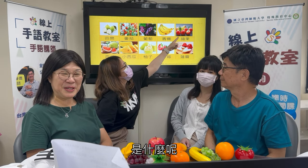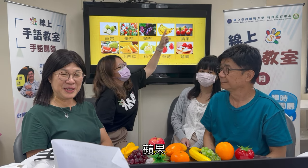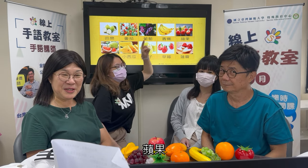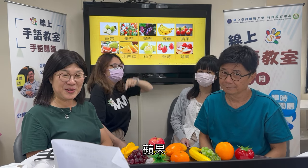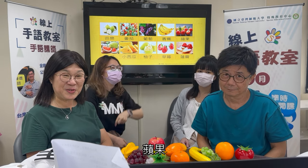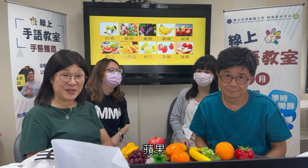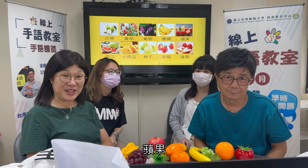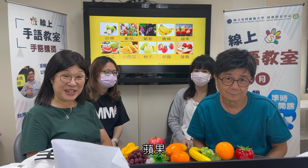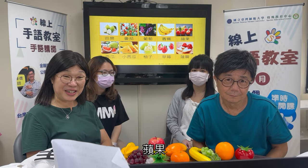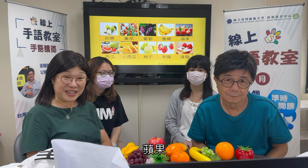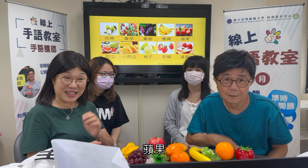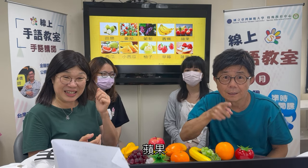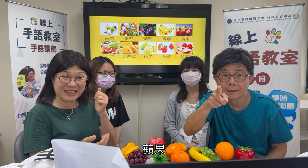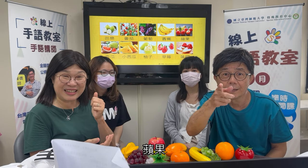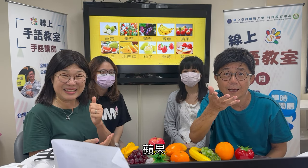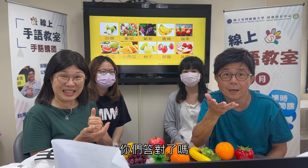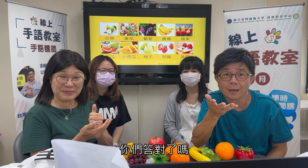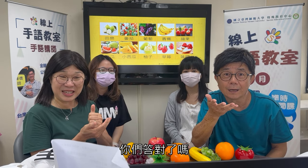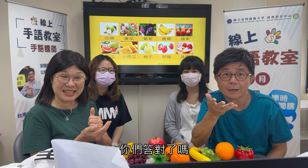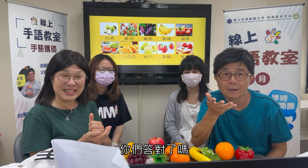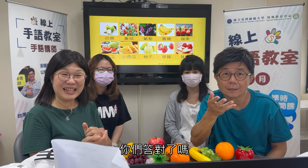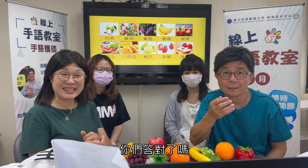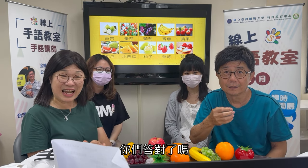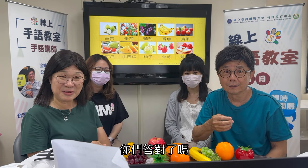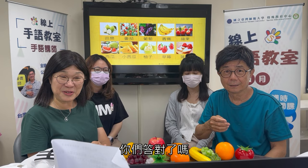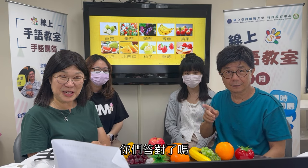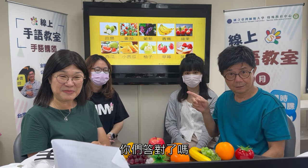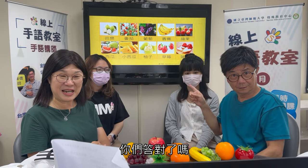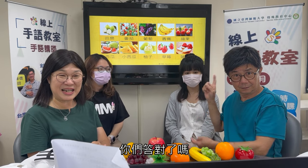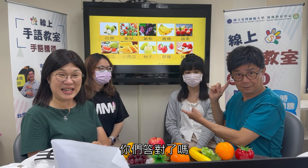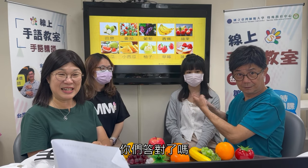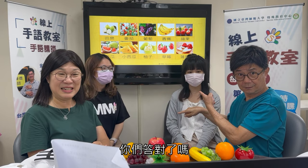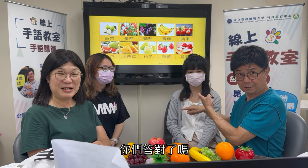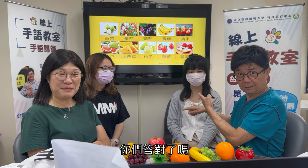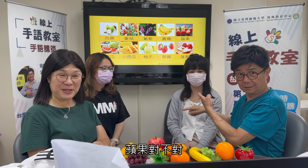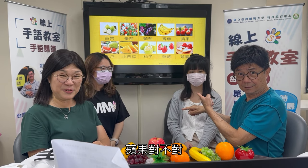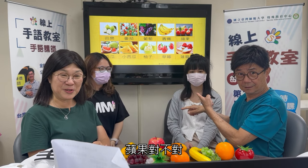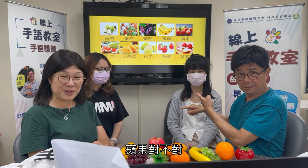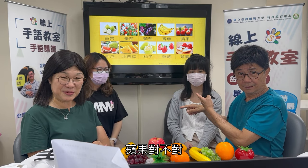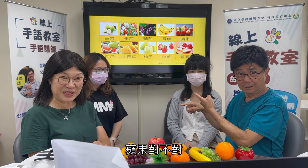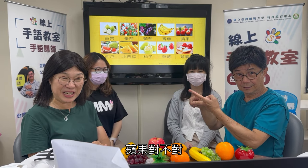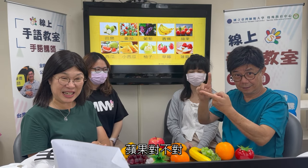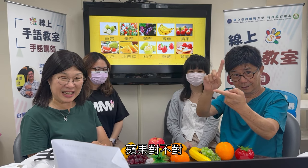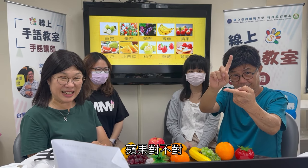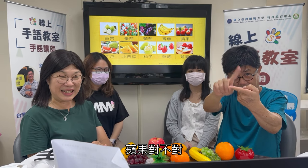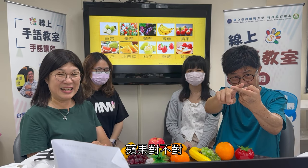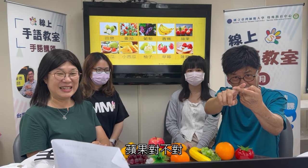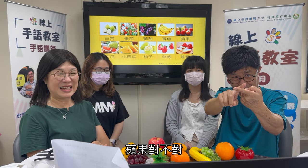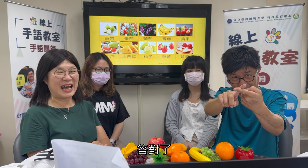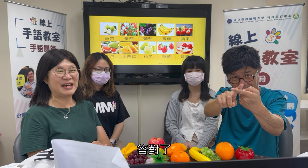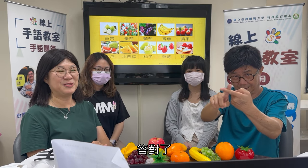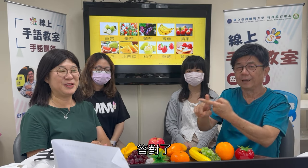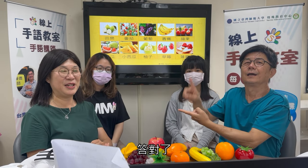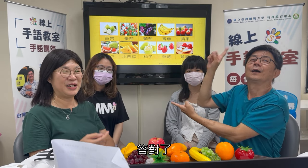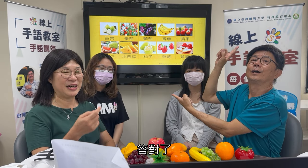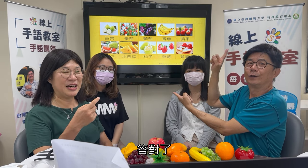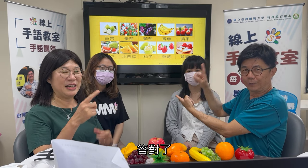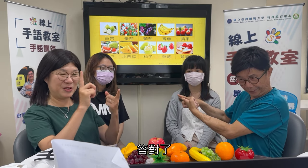苹果，你们答对了吗？苹果，对不对？答对了，